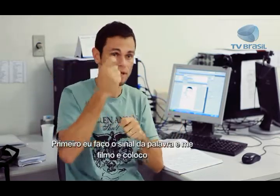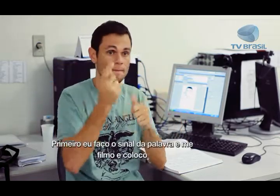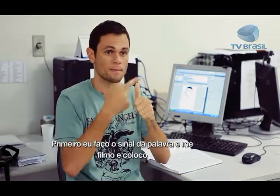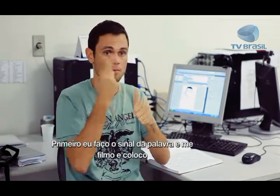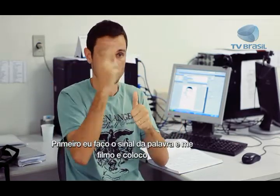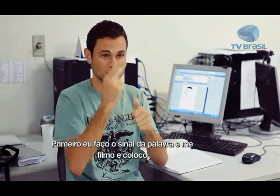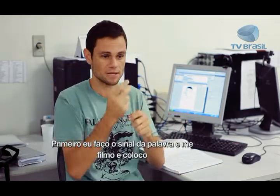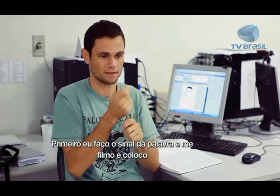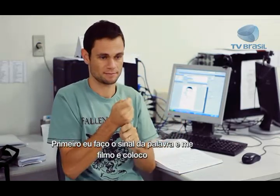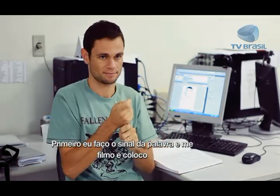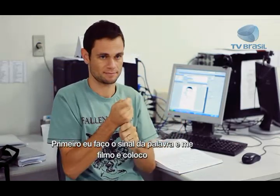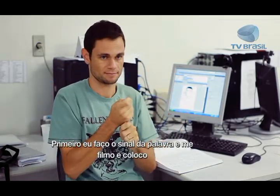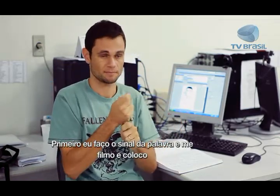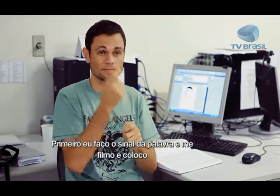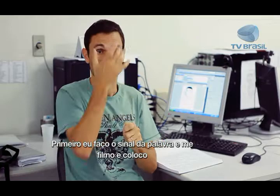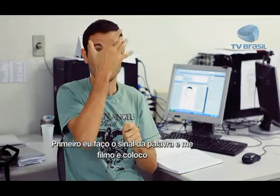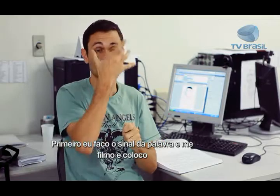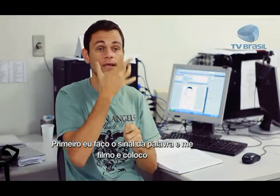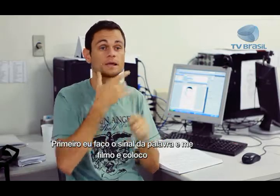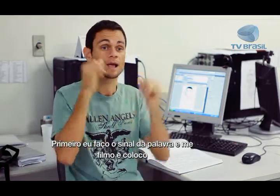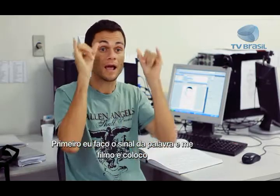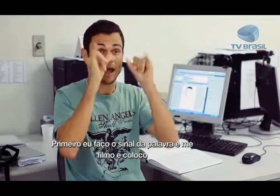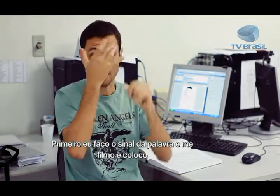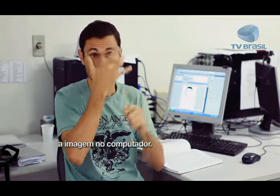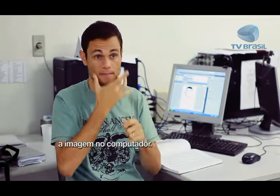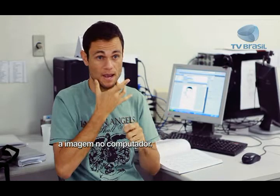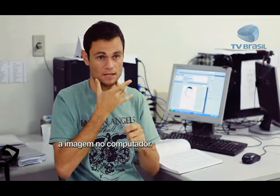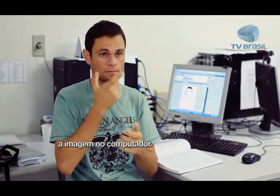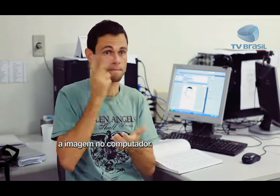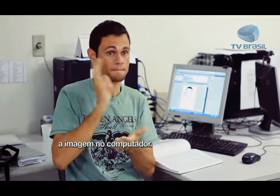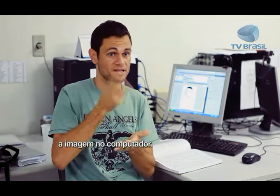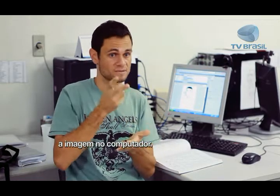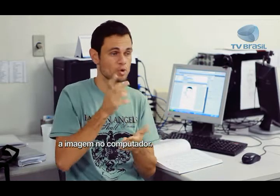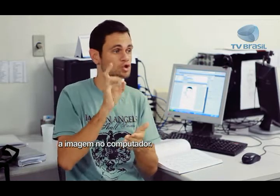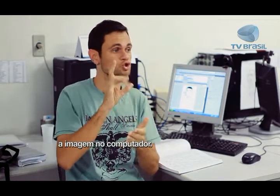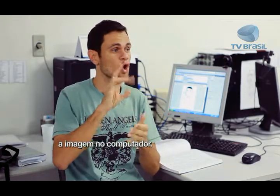Primeiro faço o sinal da palavra e me filmo e coloco a imagem no computador.